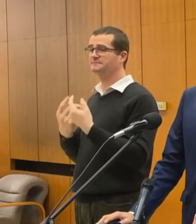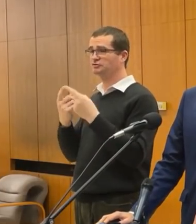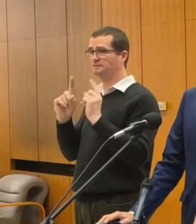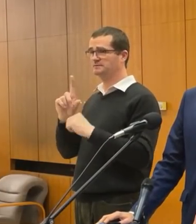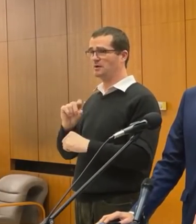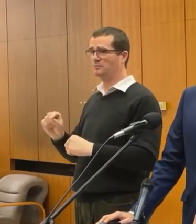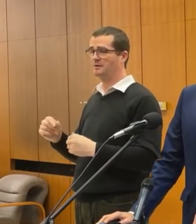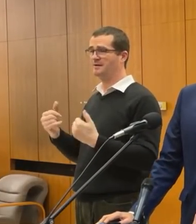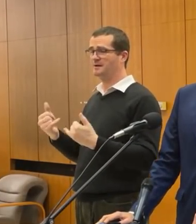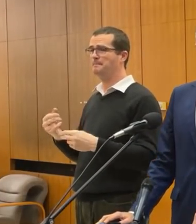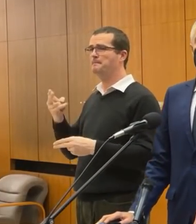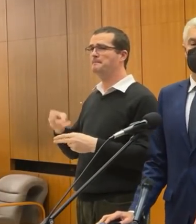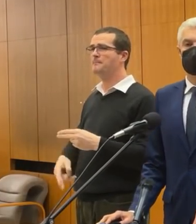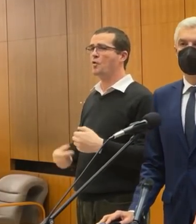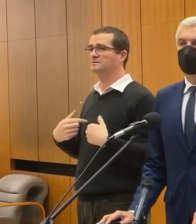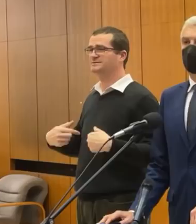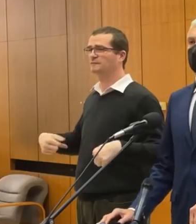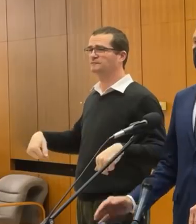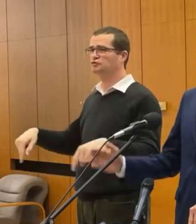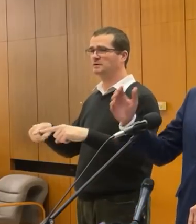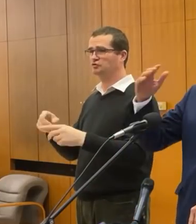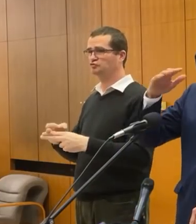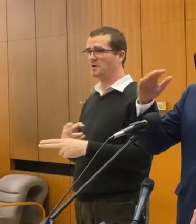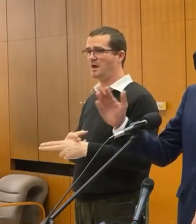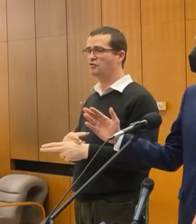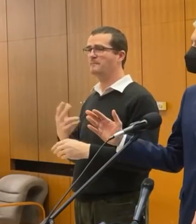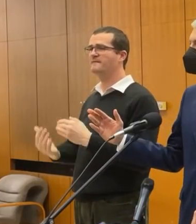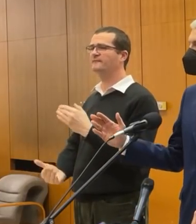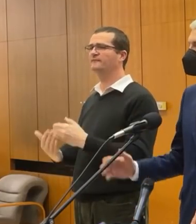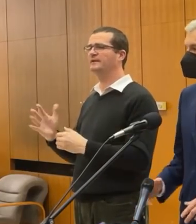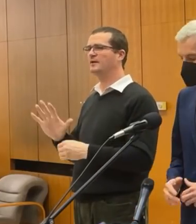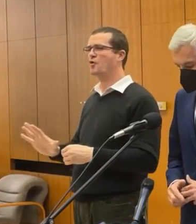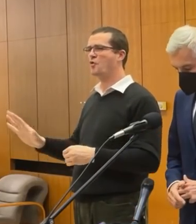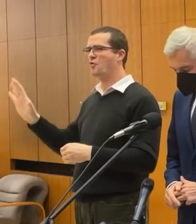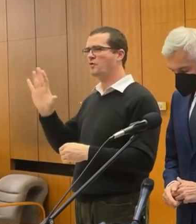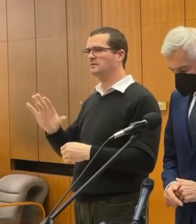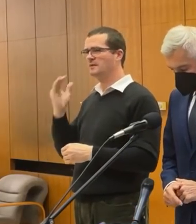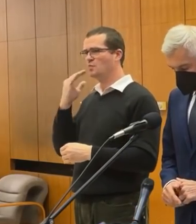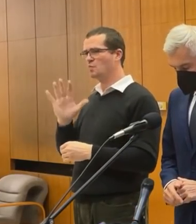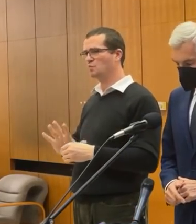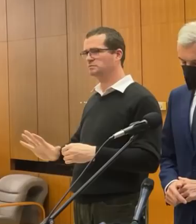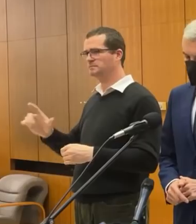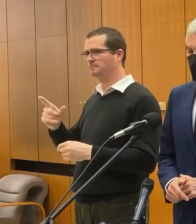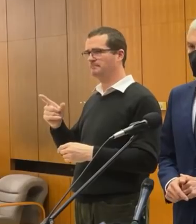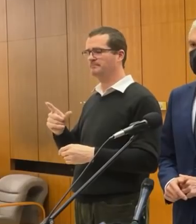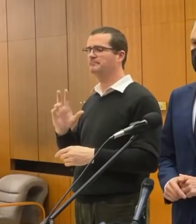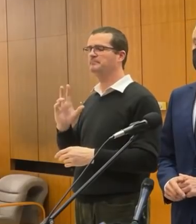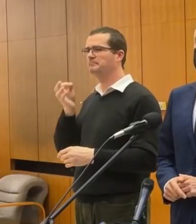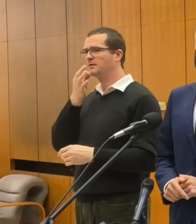Slovenská republika je poslednou zo všetkých krajín na tzv. Východnom krídle Spojených štátov, ktoré,